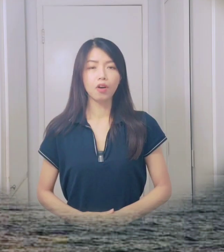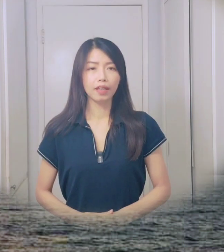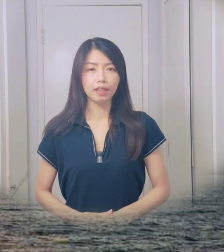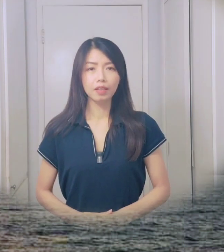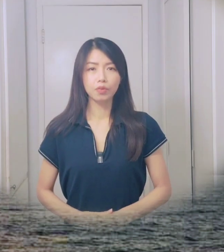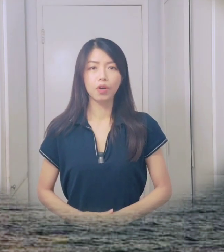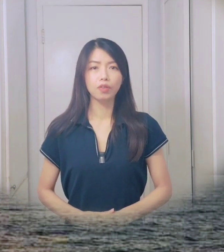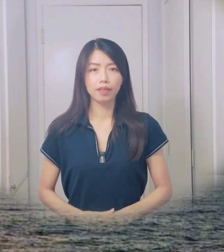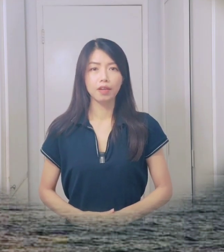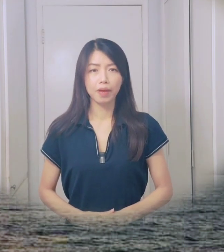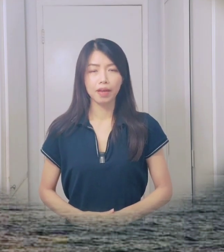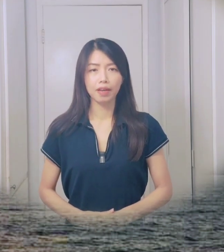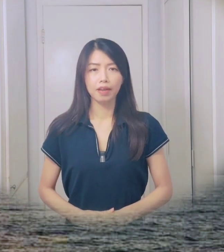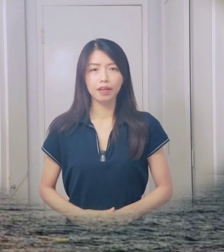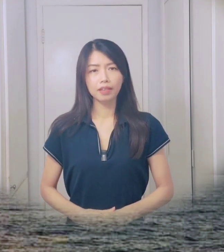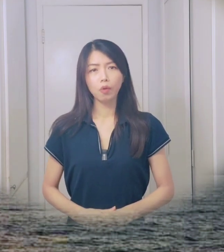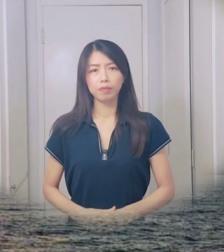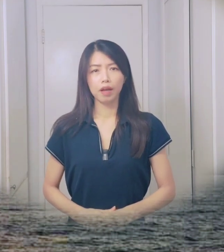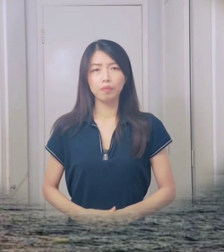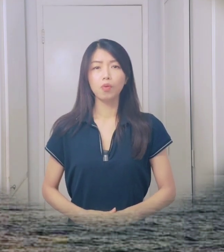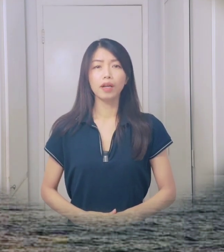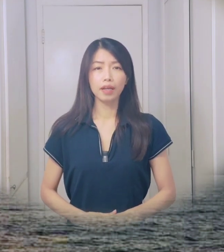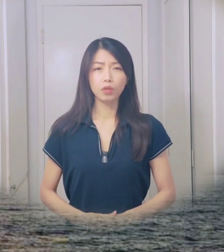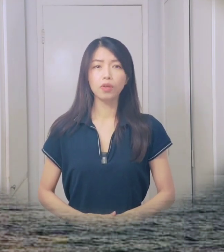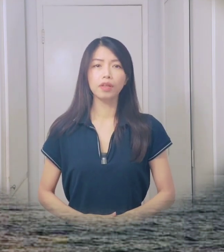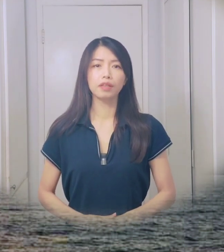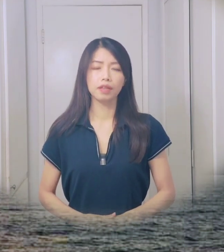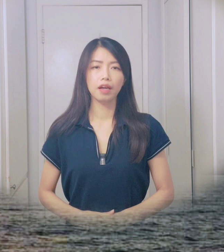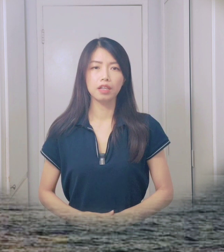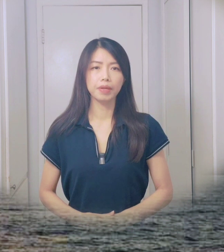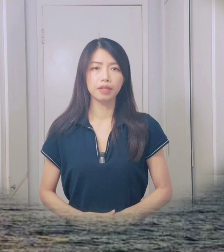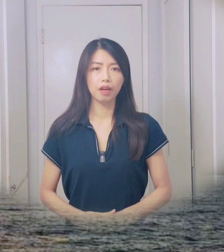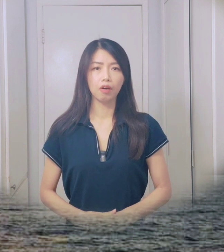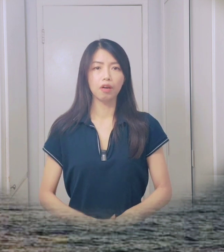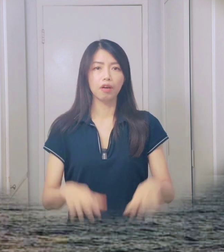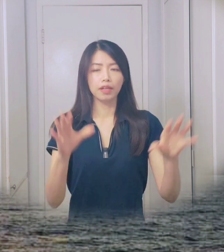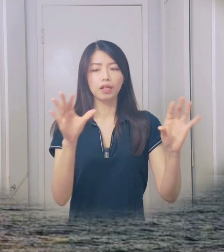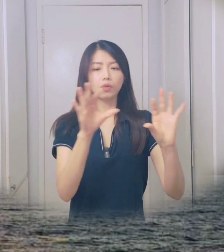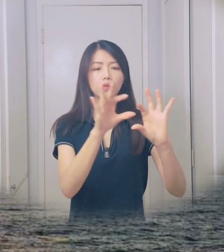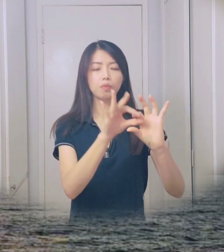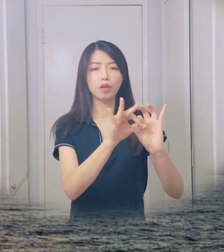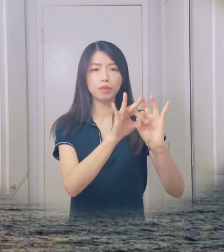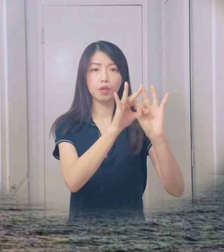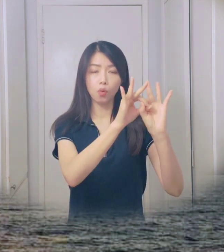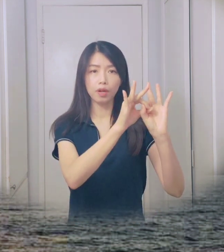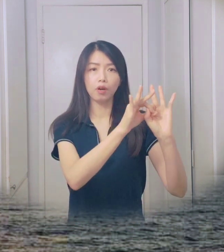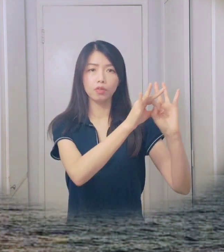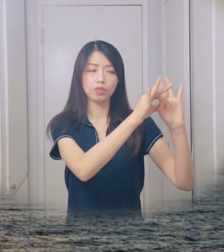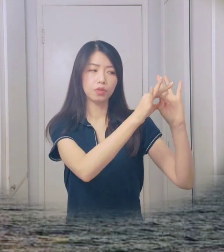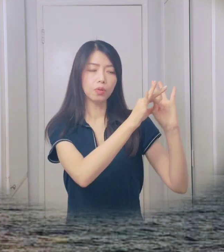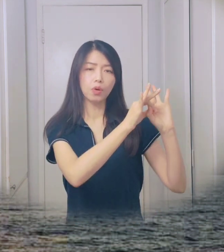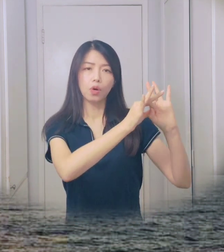끝없을 것 같은 무거운 내 삶에, 끝없다, 뭔가 계속된다는 뜻의 의미는요, 양손 엄지검지를